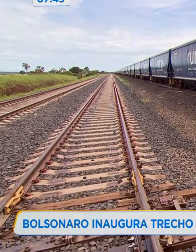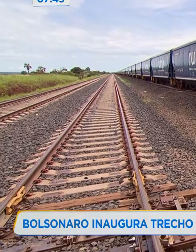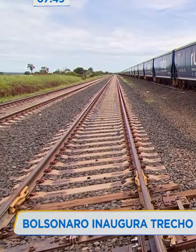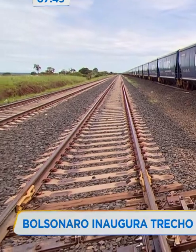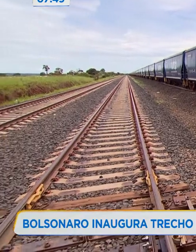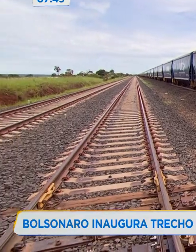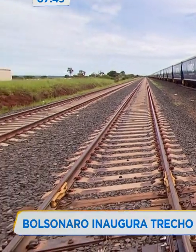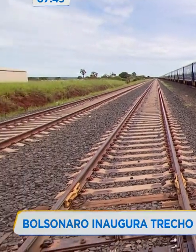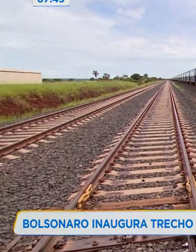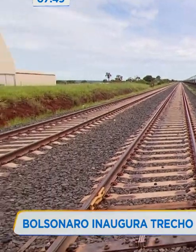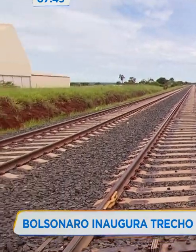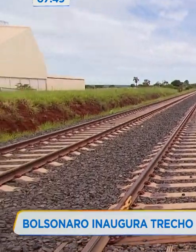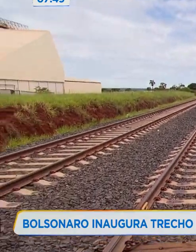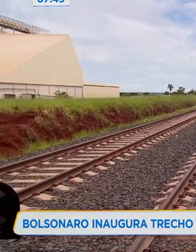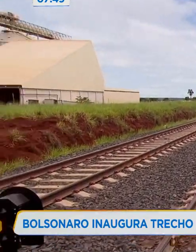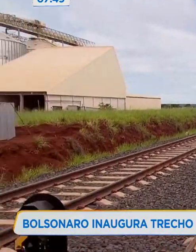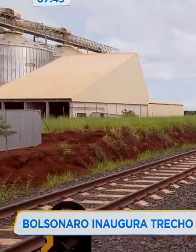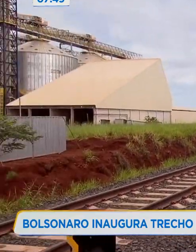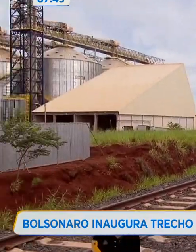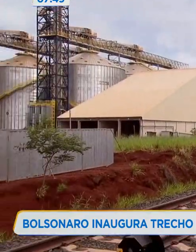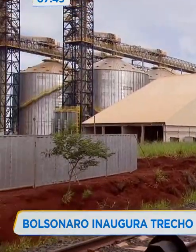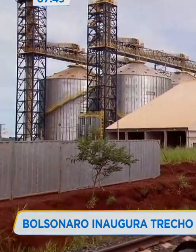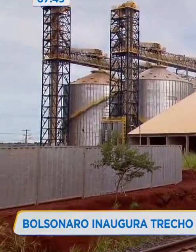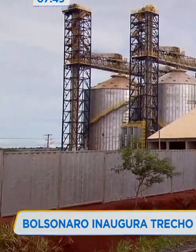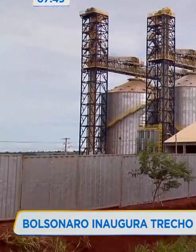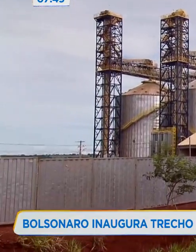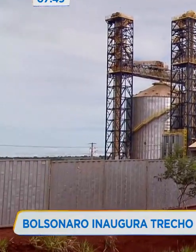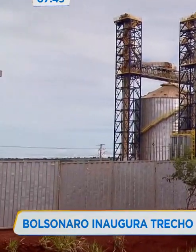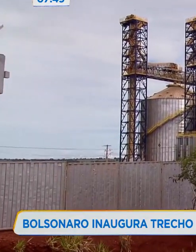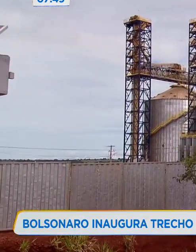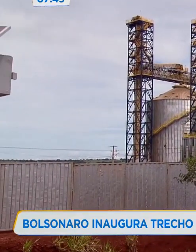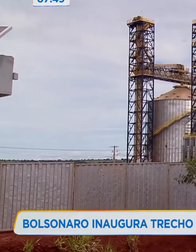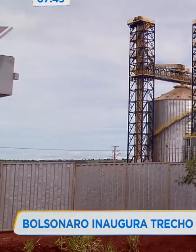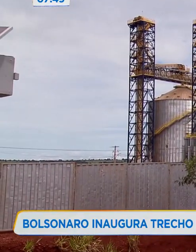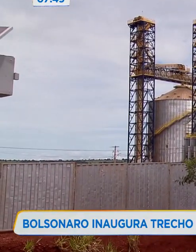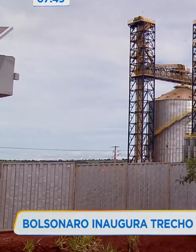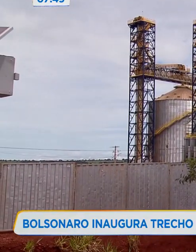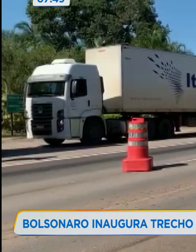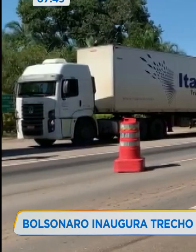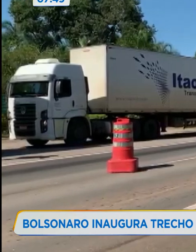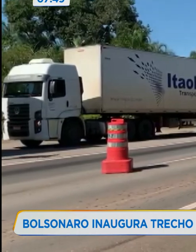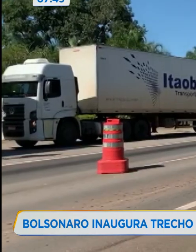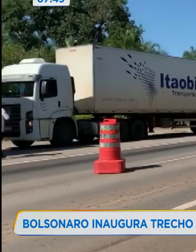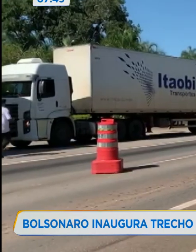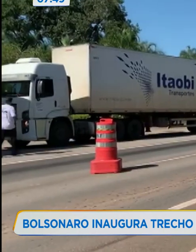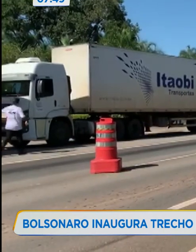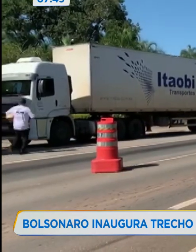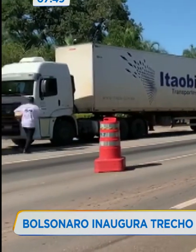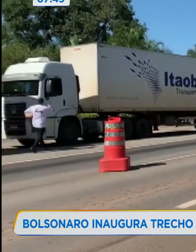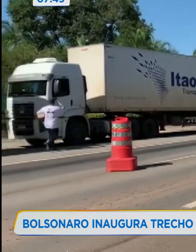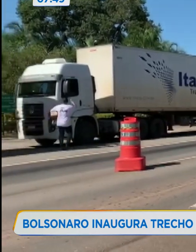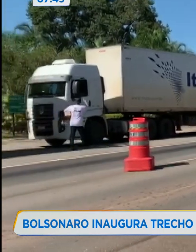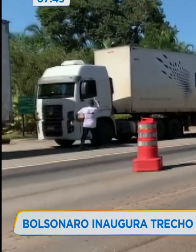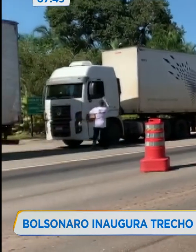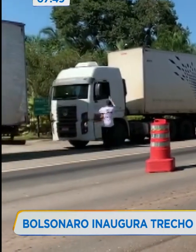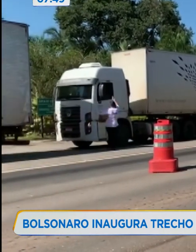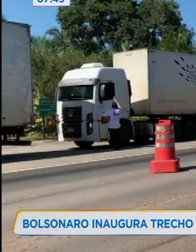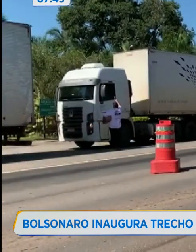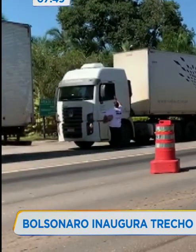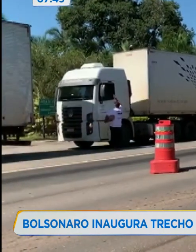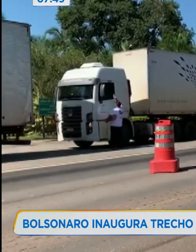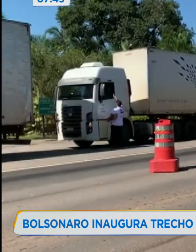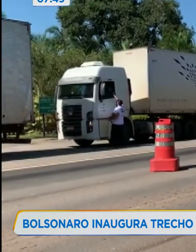ser movimentados 5 milhões e 500 mil toneladas de grãos por ano. Se fosse pelo transporte